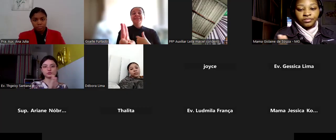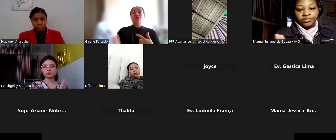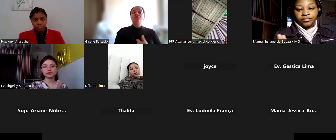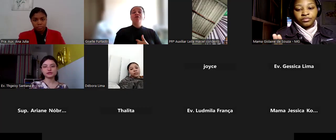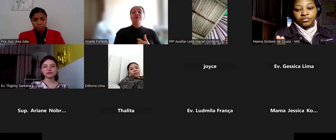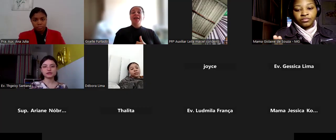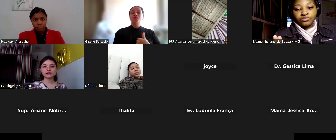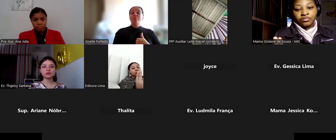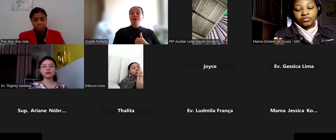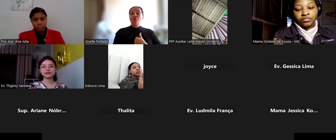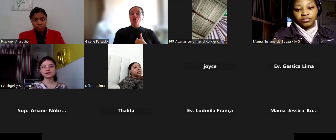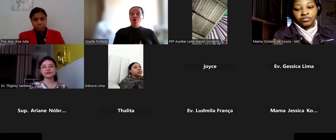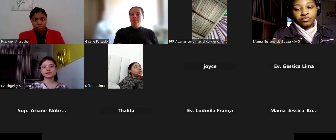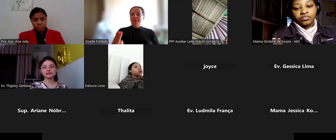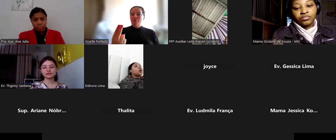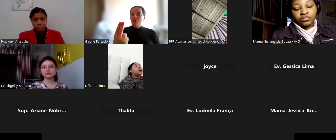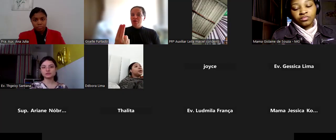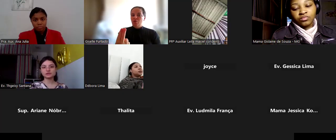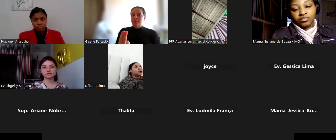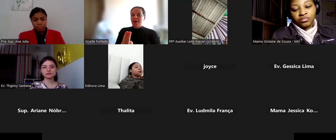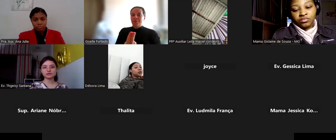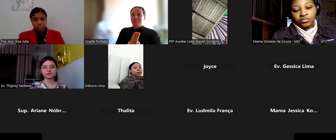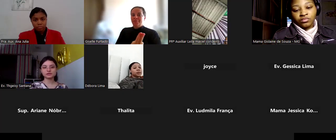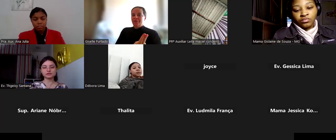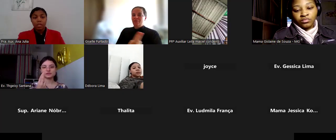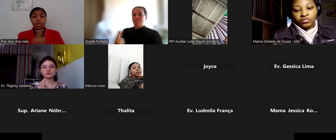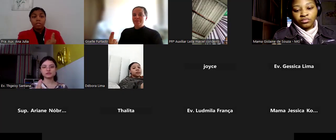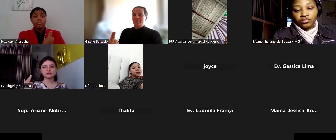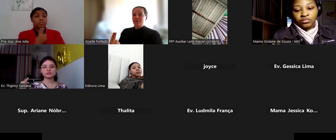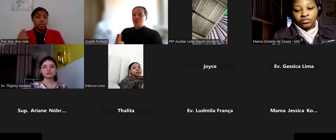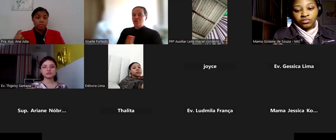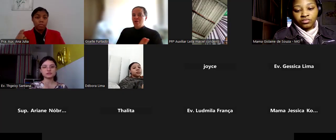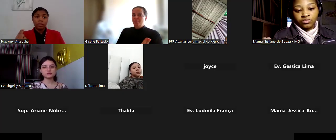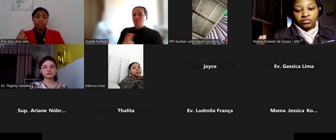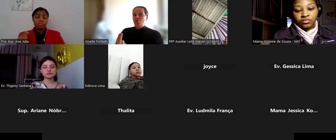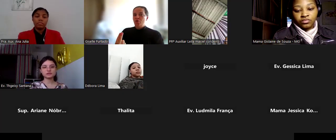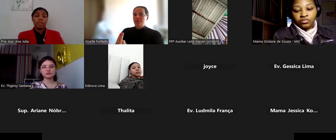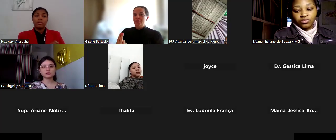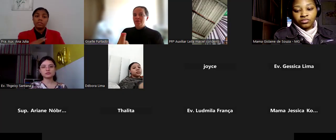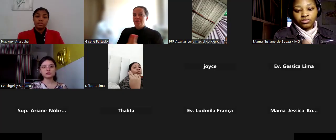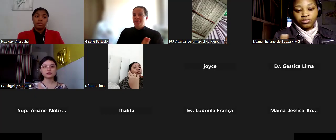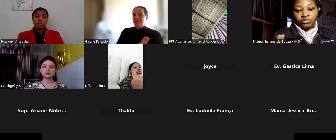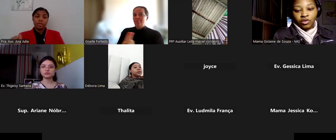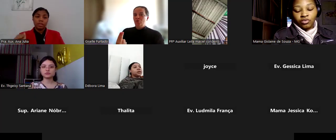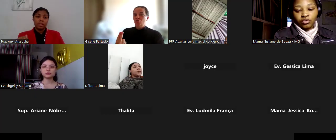eu for falar o meu nome, eu vou virar ao contrário e vou passar na frente. Meu nome. Meu